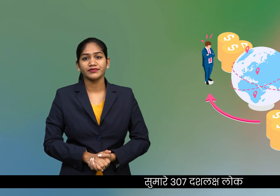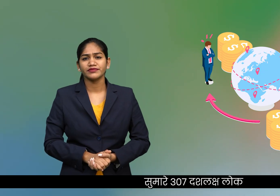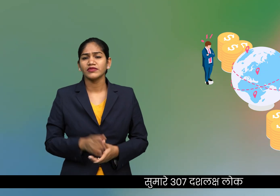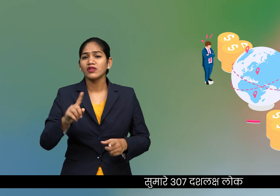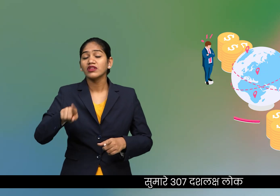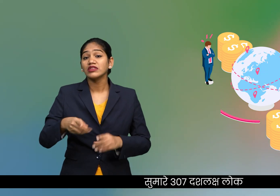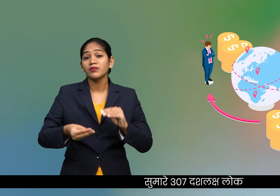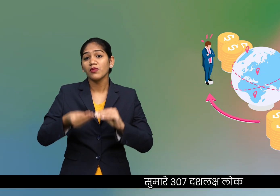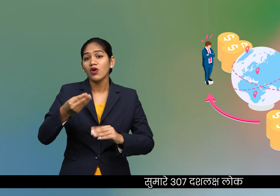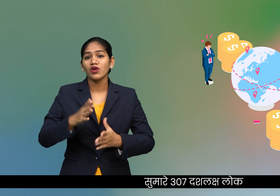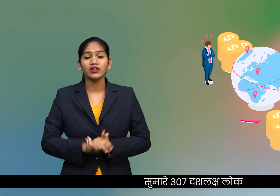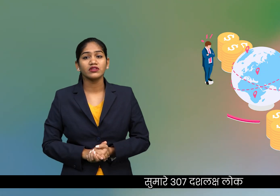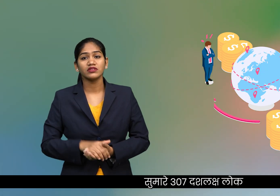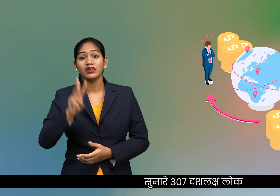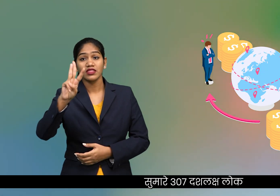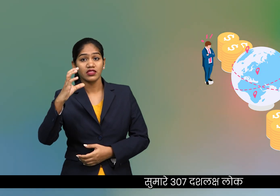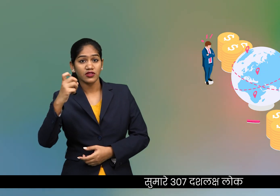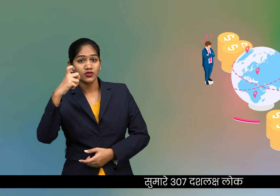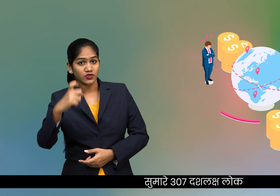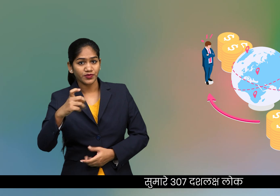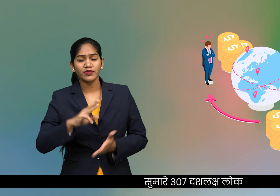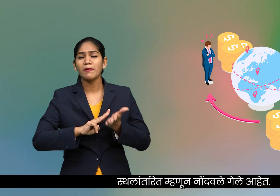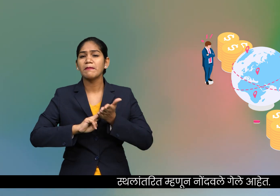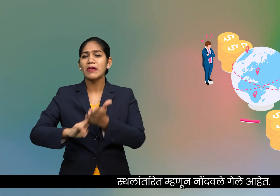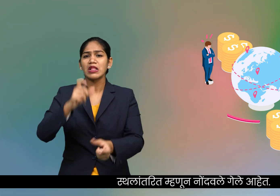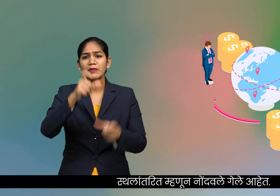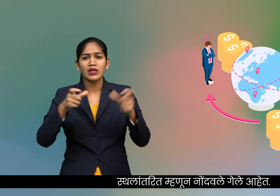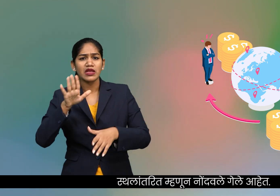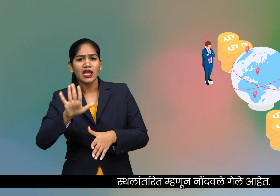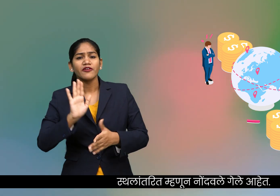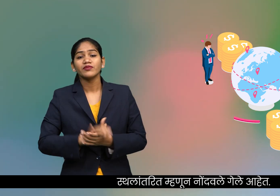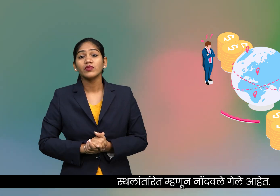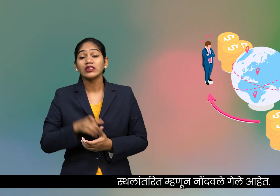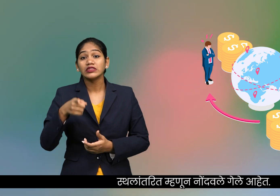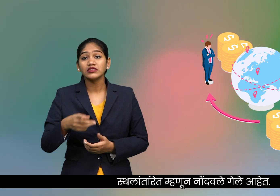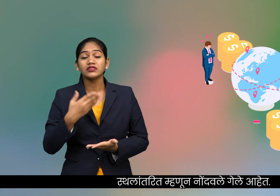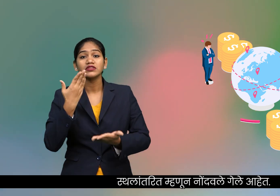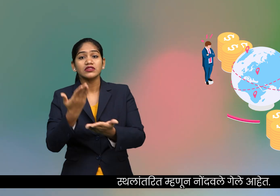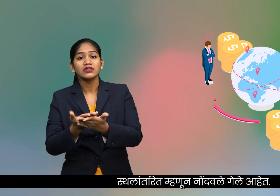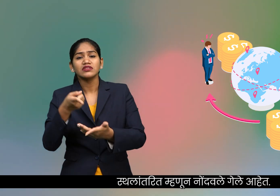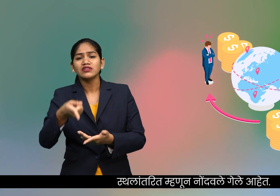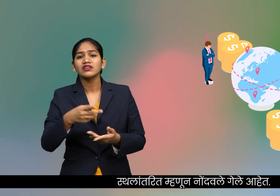सुमारे 307 दशलक्ष लोक स्थलांतरित म्हणून नोंदवले गेले आहेत.